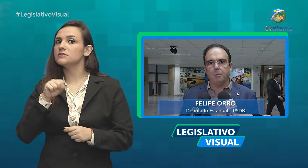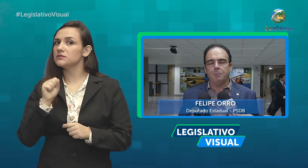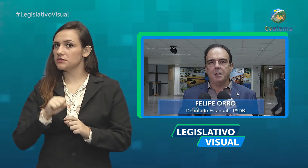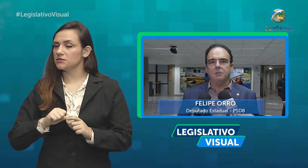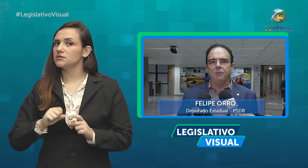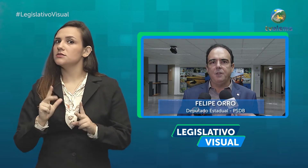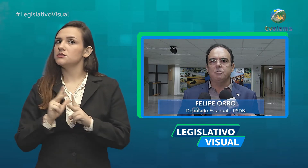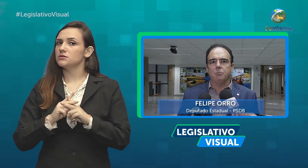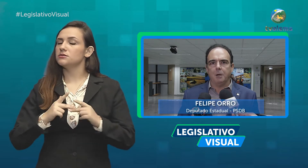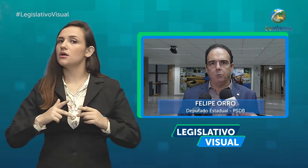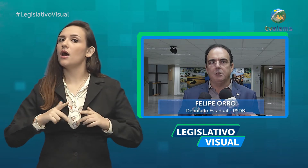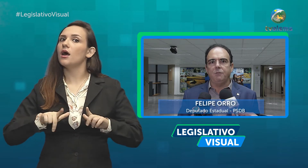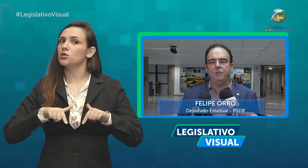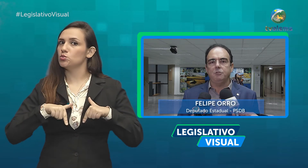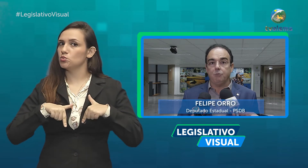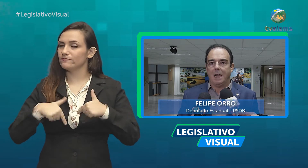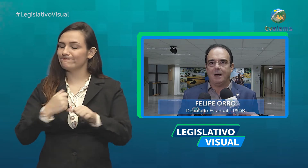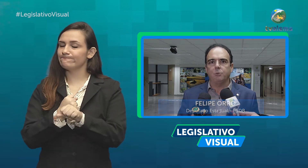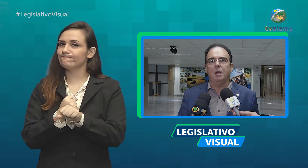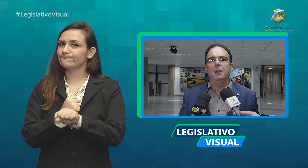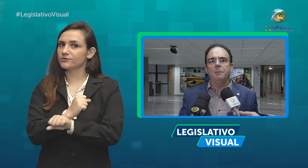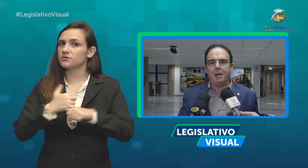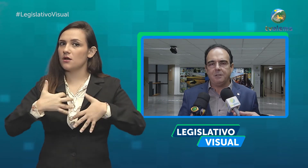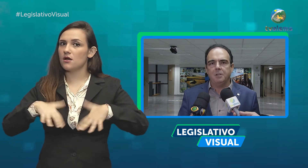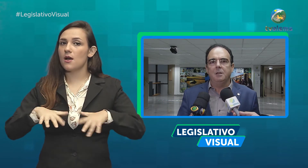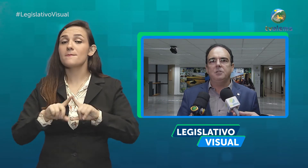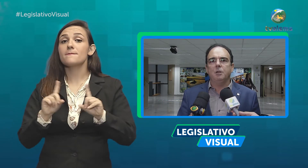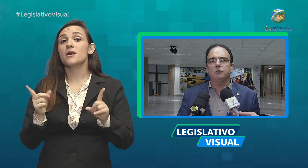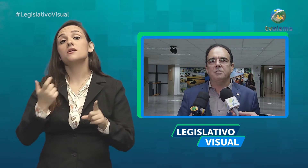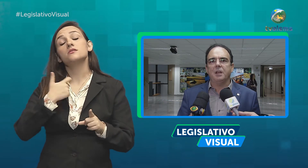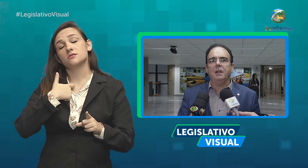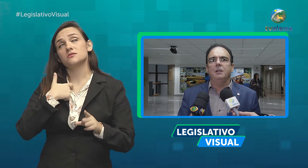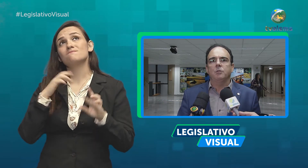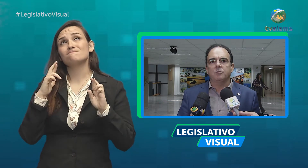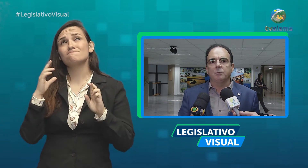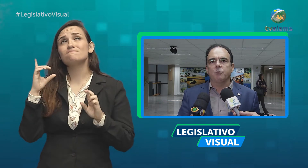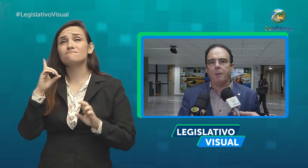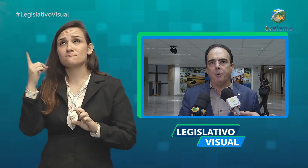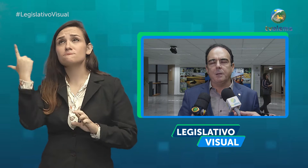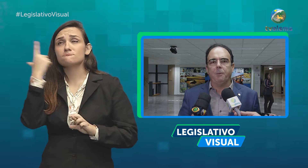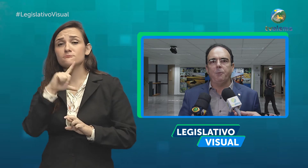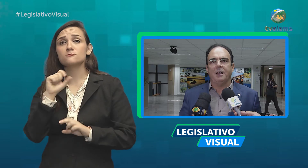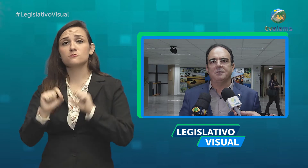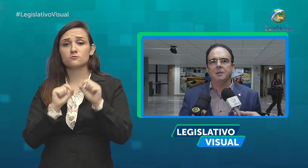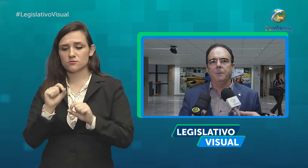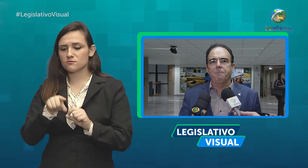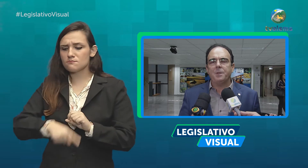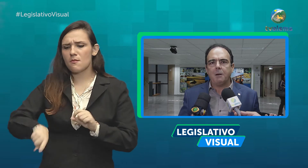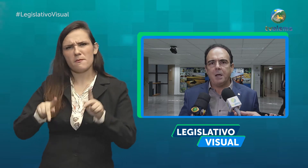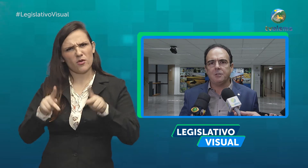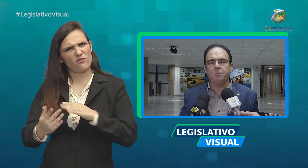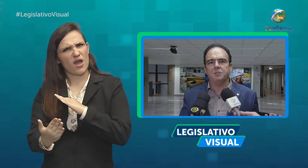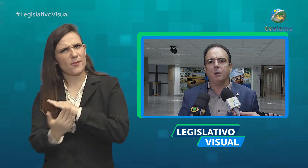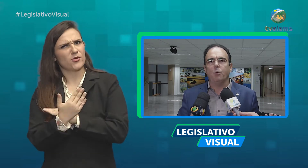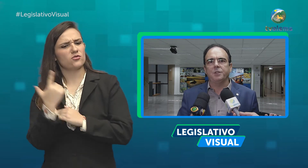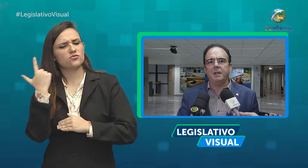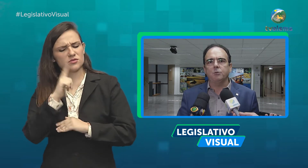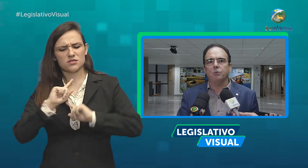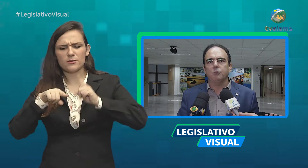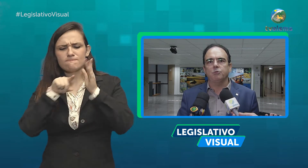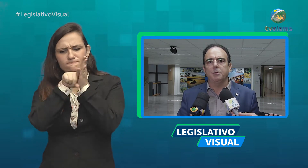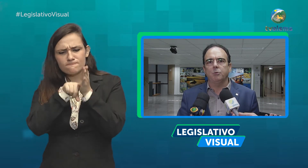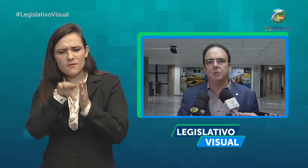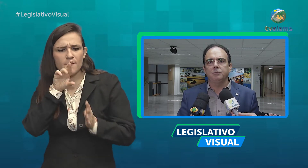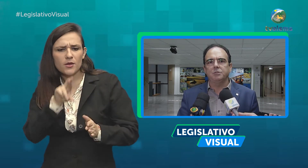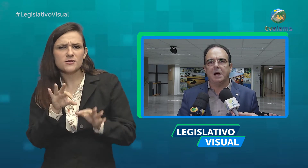que ia ser uma briga difícil, uma luta difícil e árdua, mas, se Deus quiser, nós vamos, com o apoio da população, dar uma resposta a contento